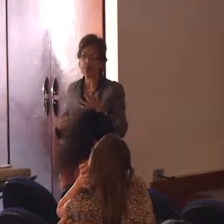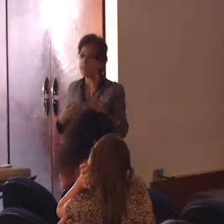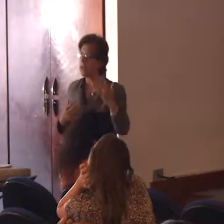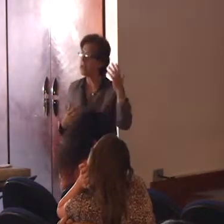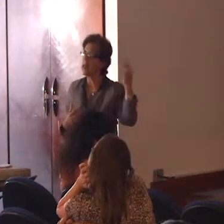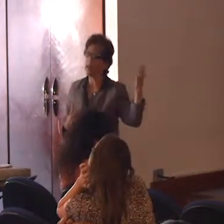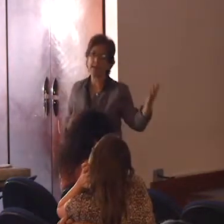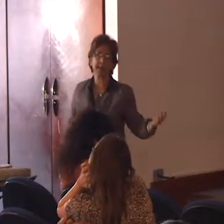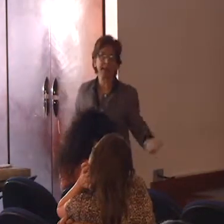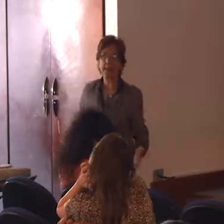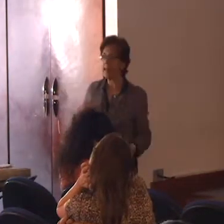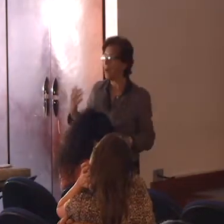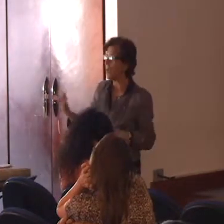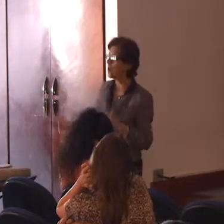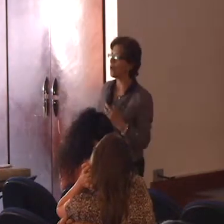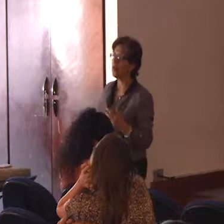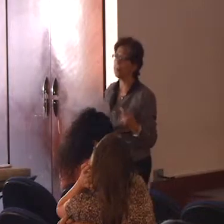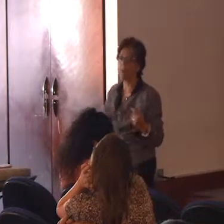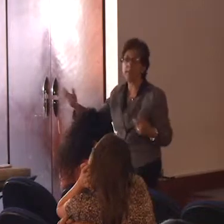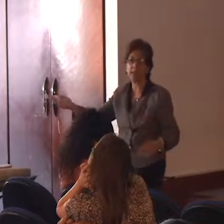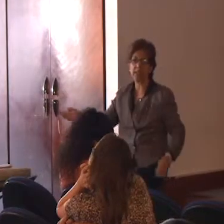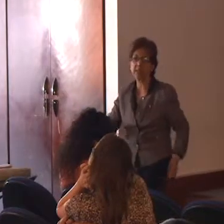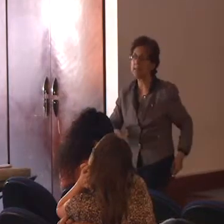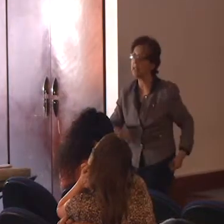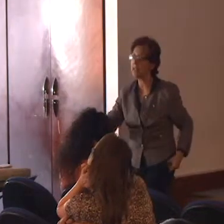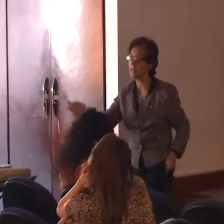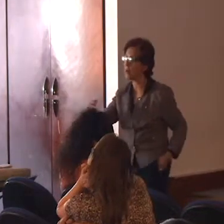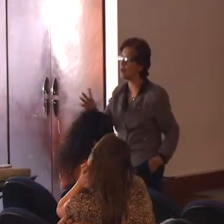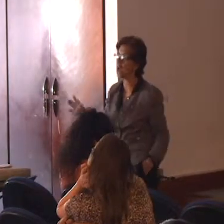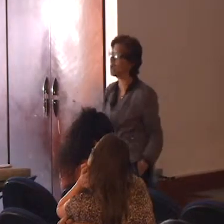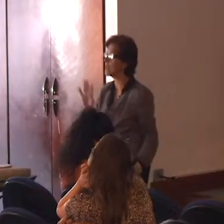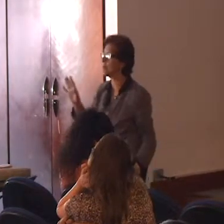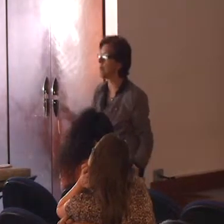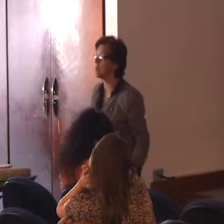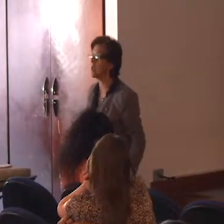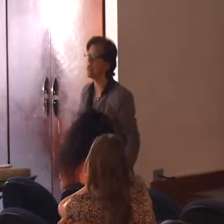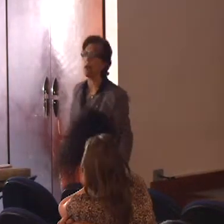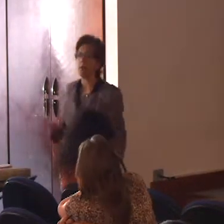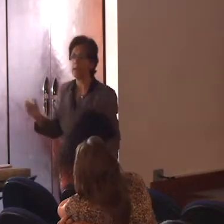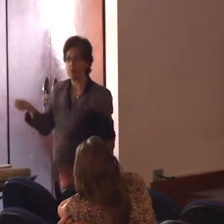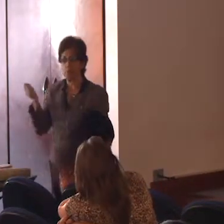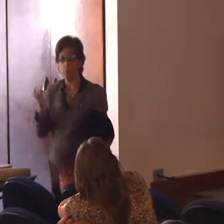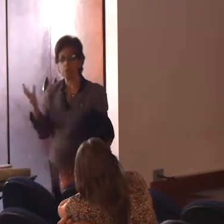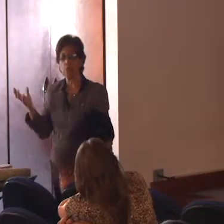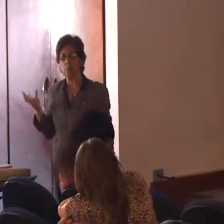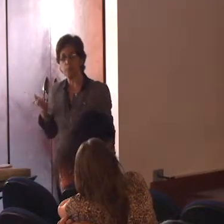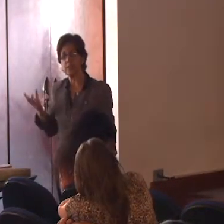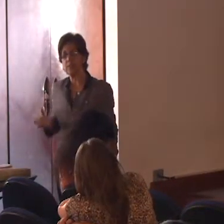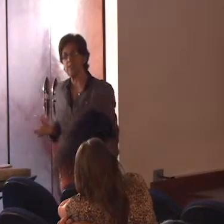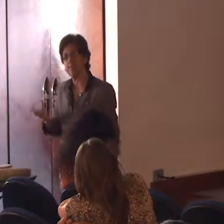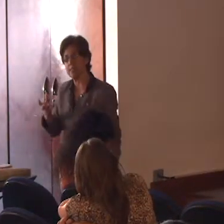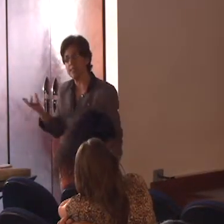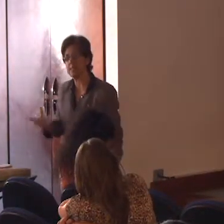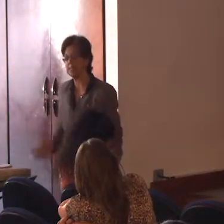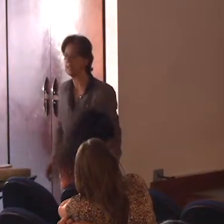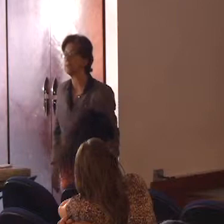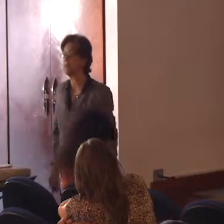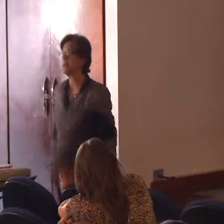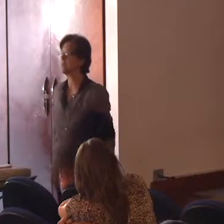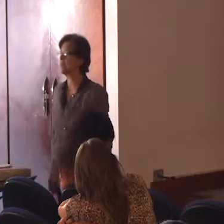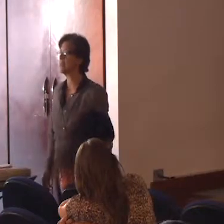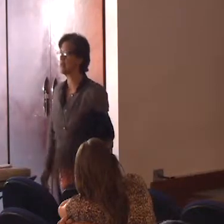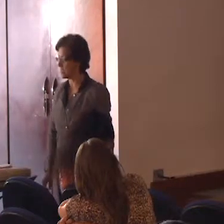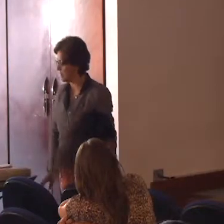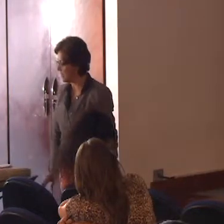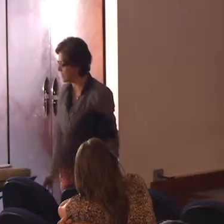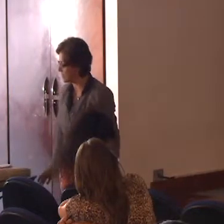África, en Australia, en Canadá, en Colombia, en Brasil, en la Patagonia, cualquier, todos los grupos que